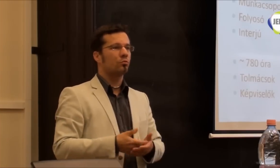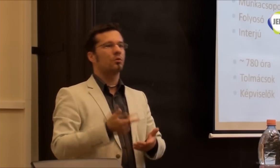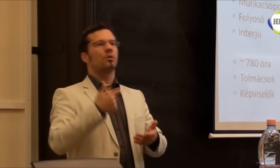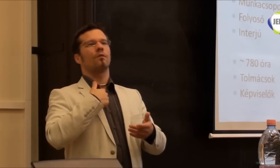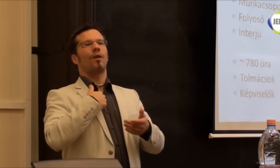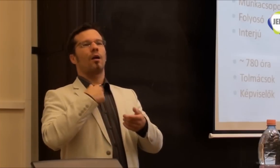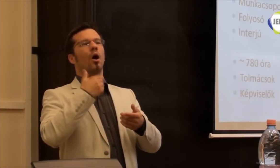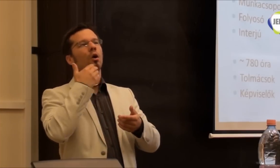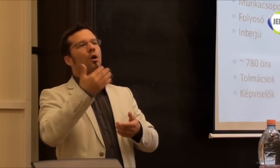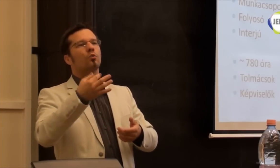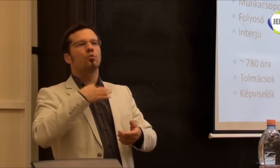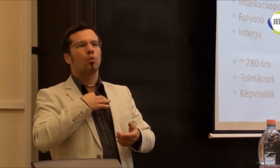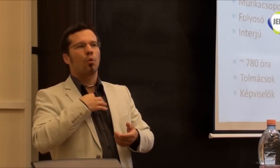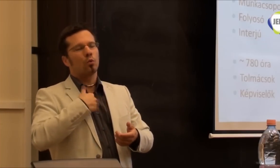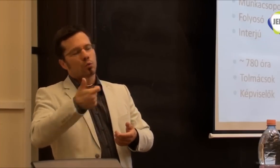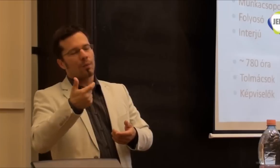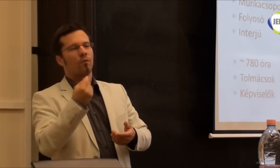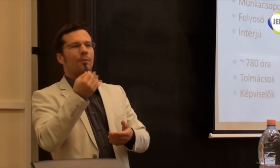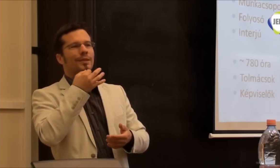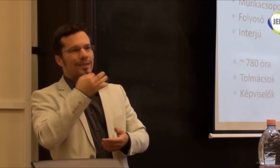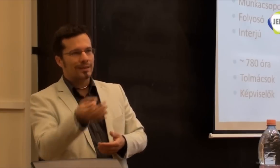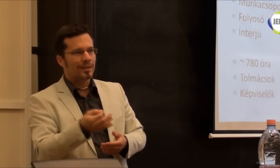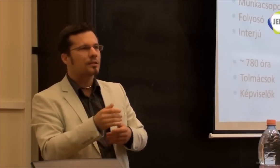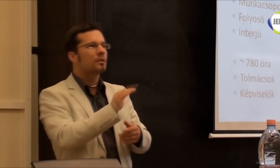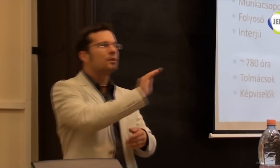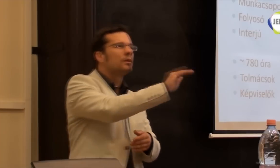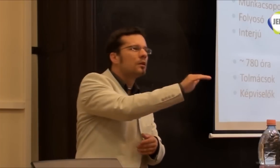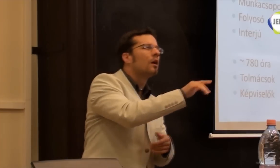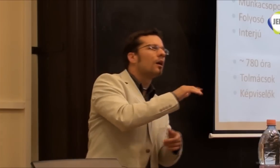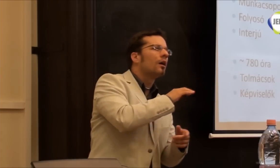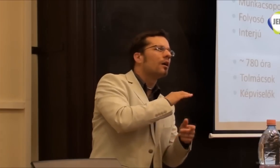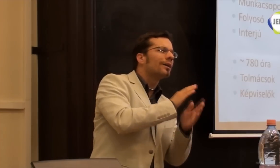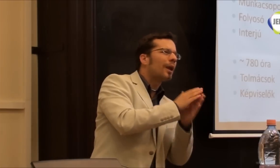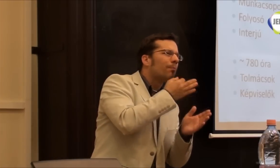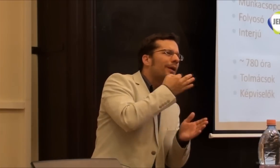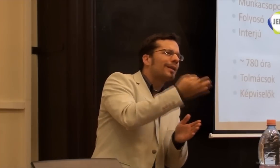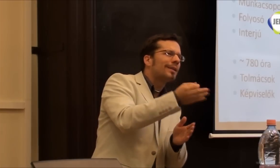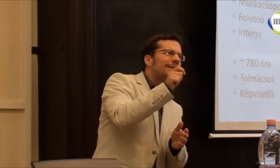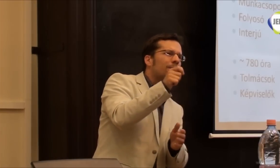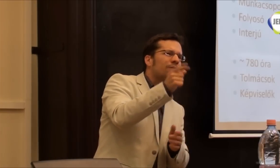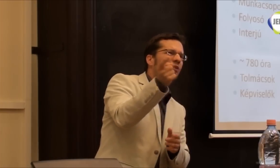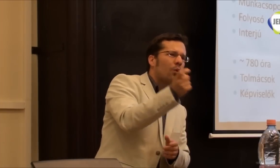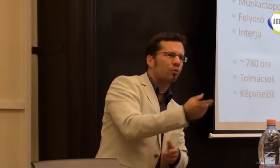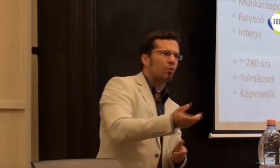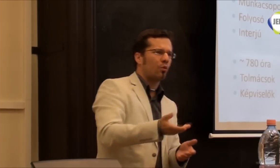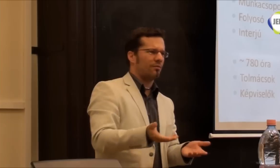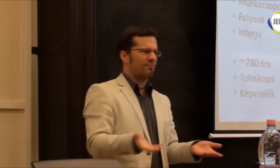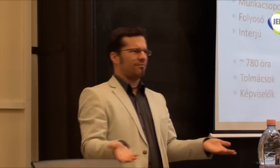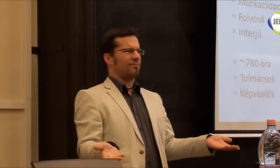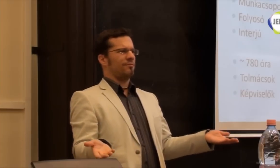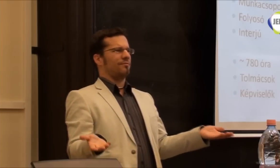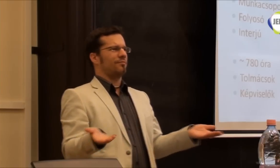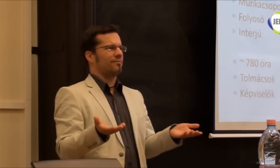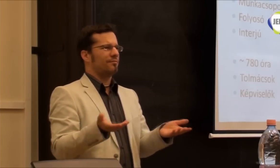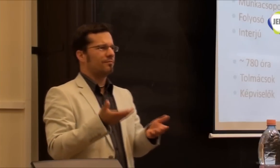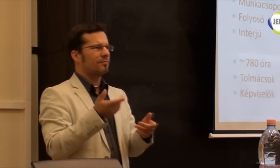mindig a tolmácsokhoz mennek. Vagy hogyha akarnak tőlem valamit kérdezni, akkor mindig a tolmácsoknak szólnak, hogy legyen